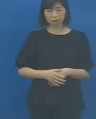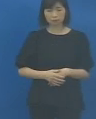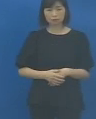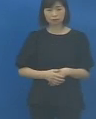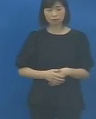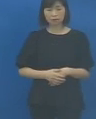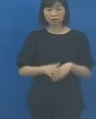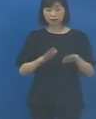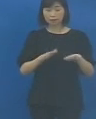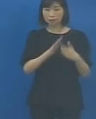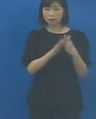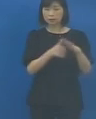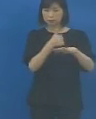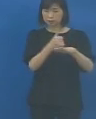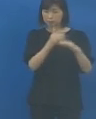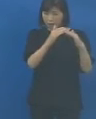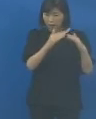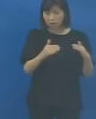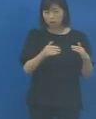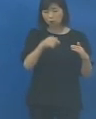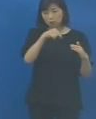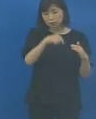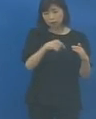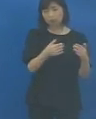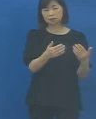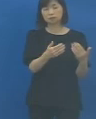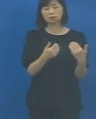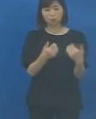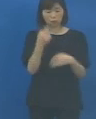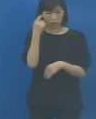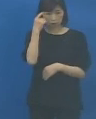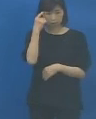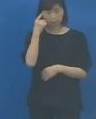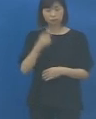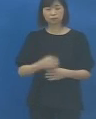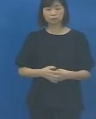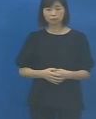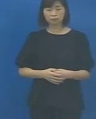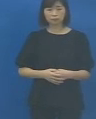今知事会の中で求められているのではないかと思っております。